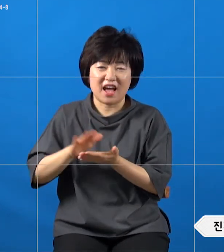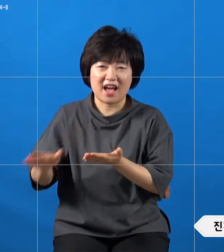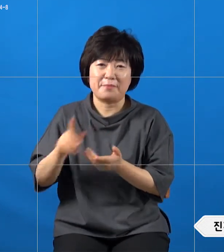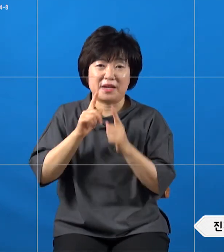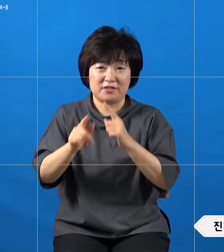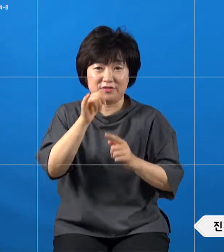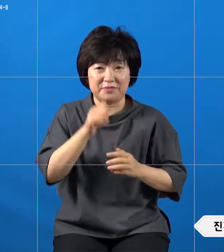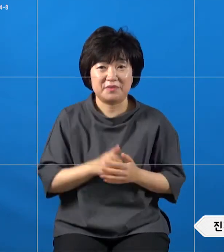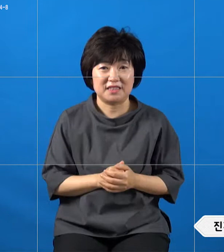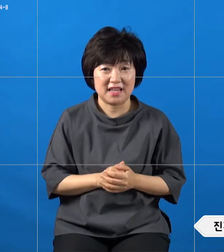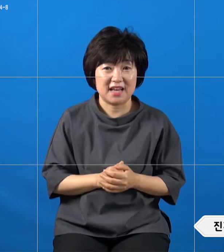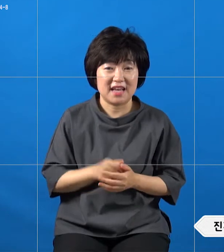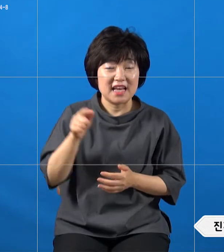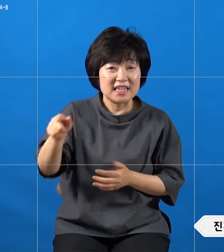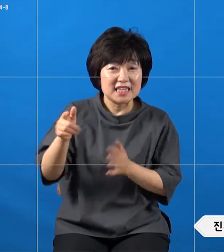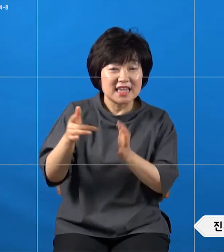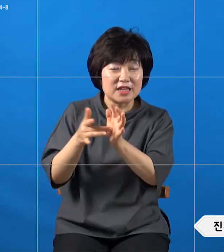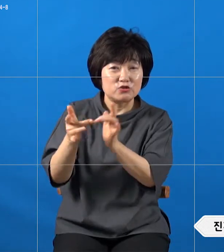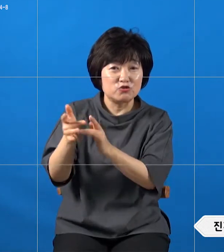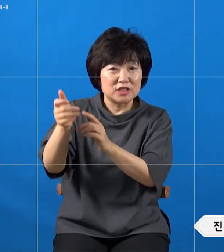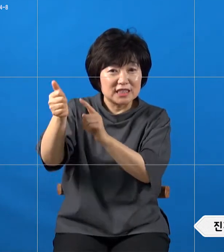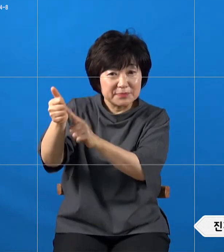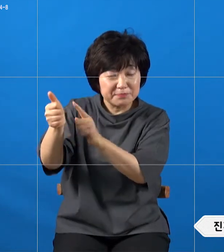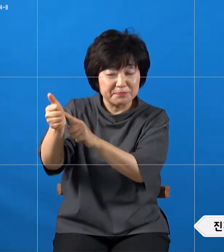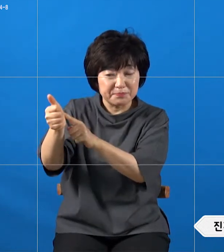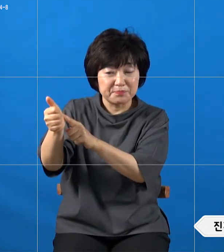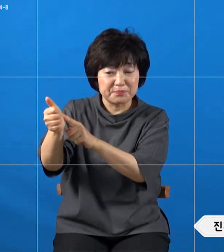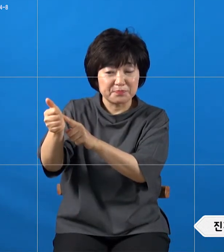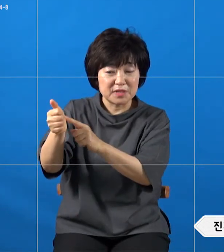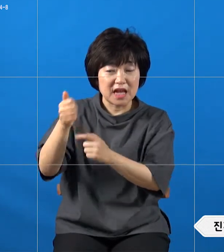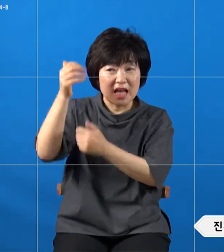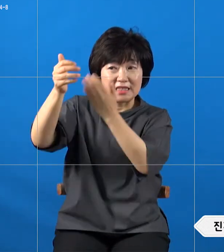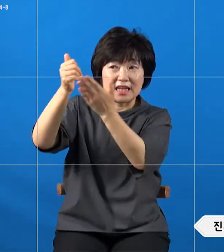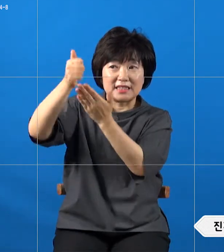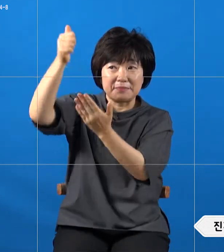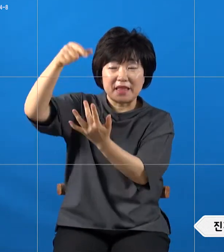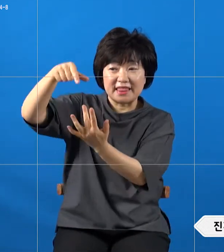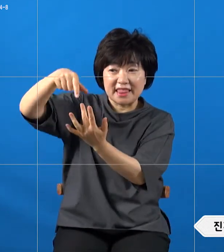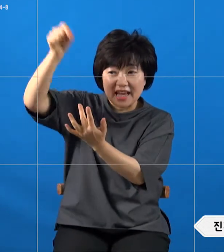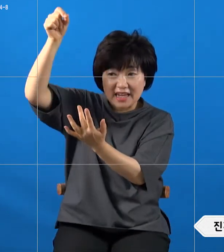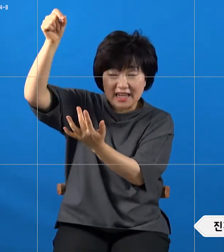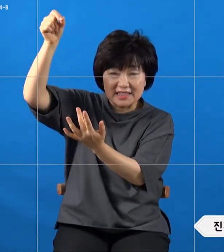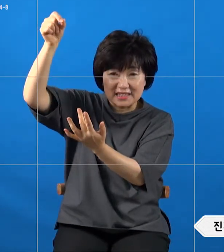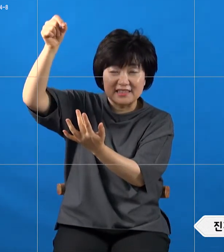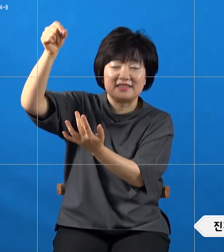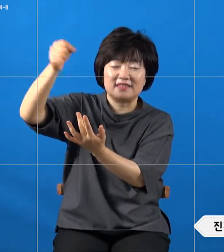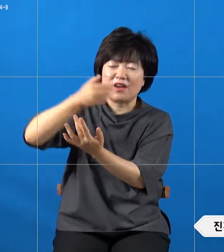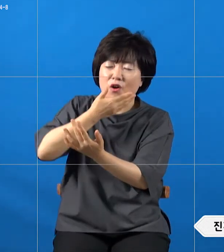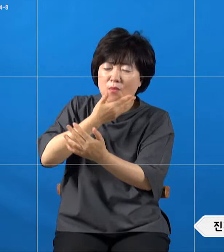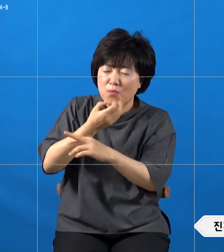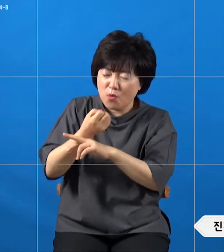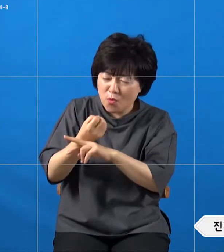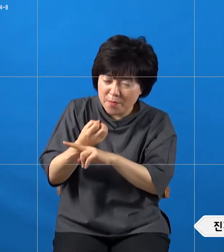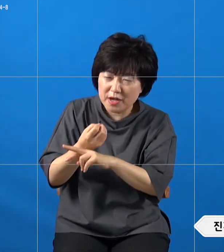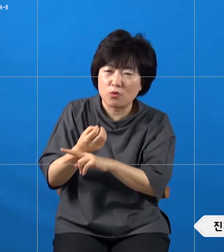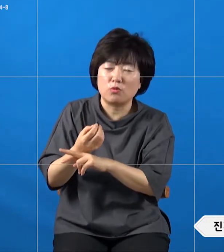계십니다. 근데 이 모퉁이 돌이 하나님의 택하심 가운데 보배로운 모퉁이